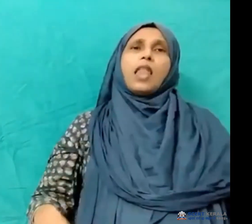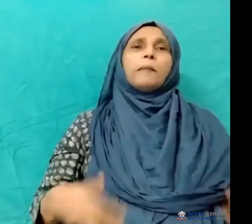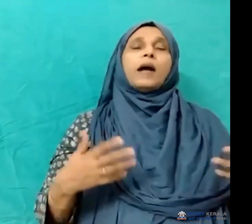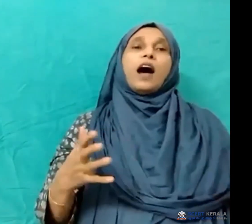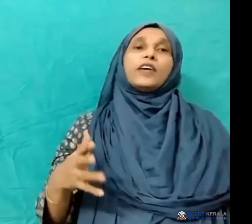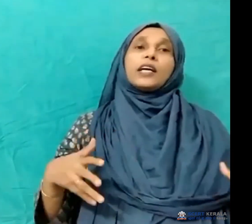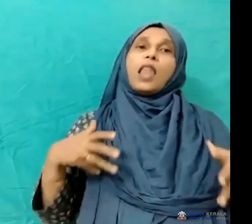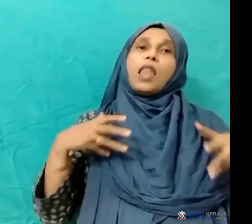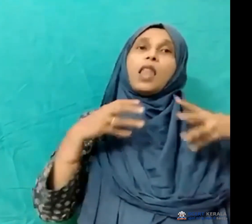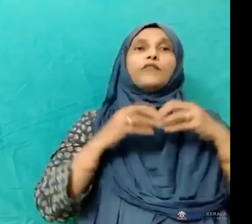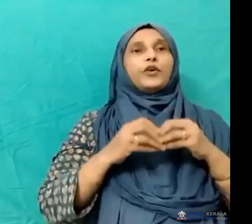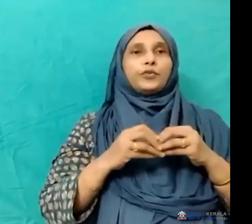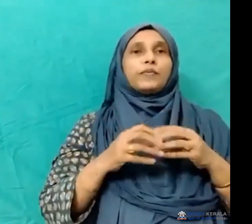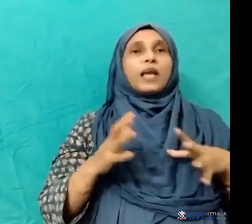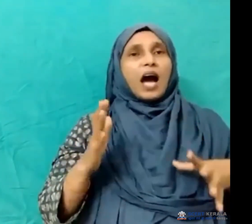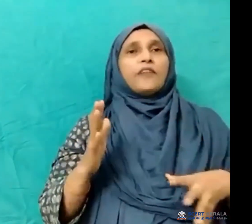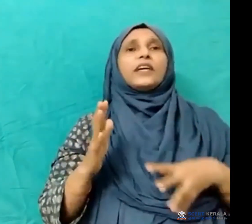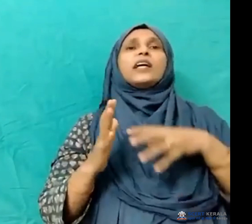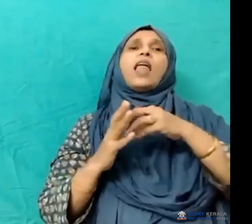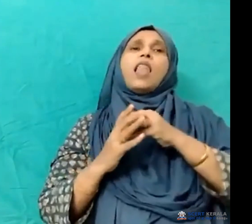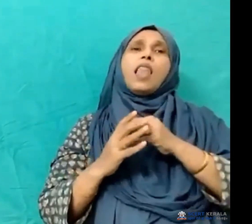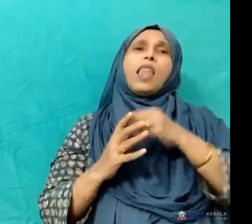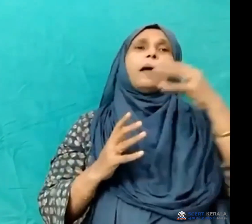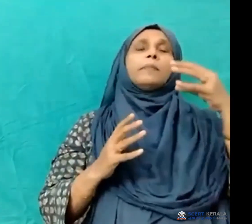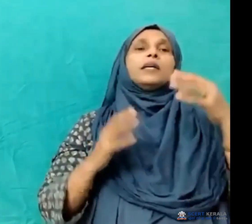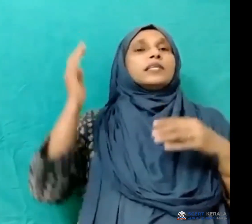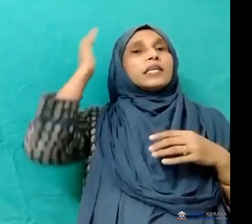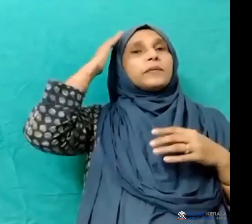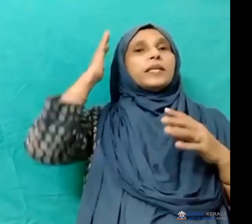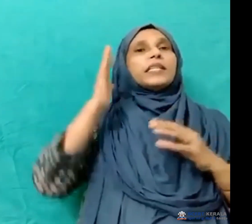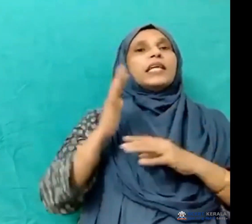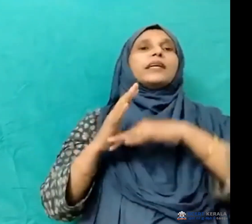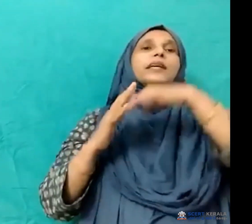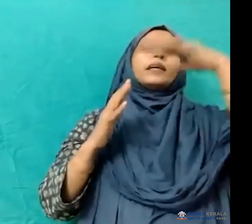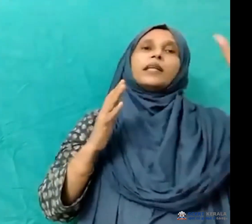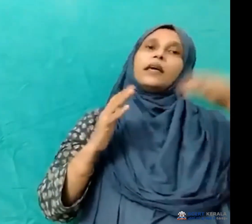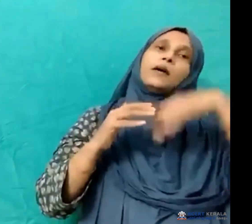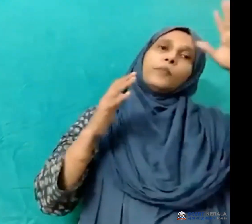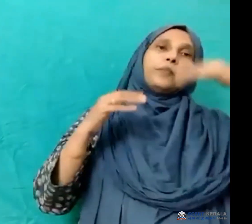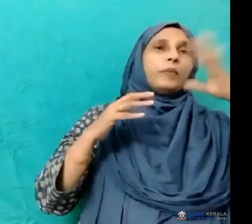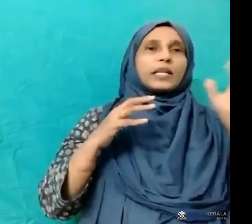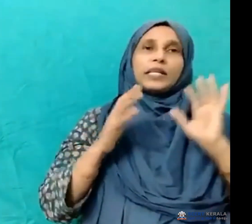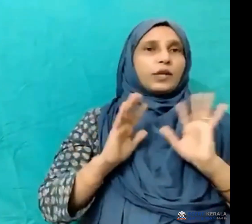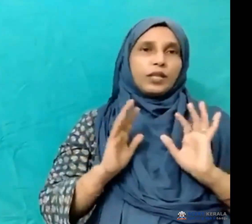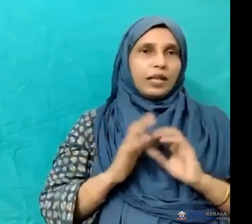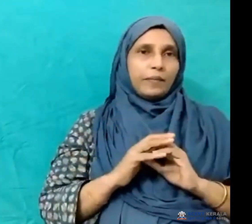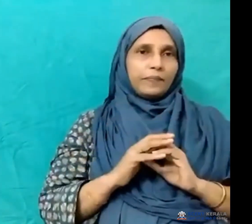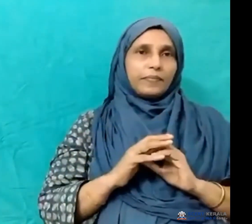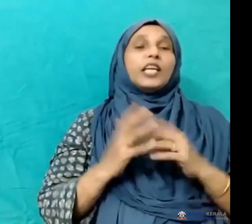നിന്നെല്ലാം ആവേഗങ്ങളെല്ലാം വരുന്നു. ആ ആവേഗങ്ങളെല്ലാം സെറിബ്രത്തിലേക്ക് ഇങ്ങനെ പറഞ്ഞയക്കുന്നില്ല.